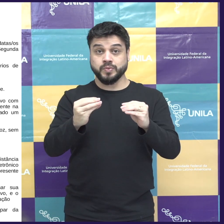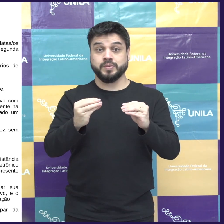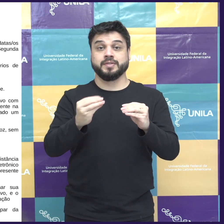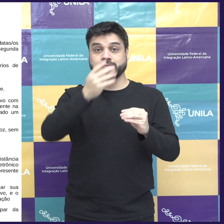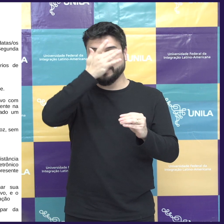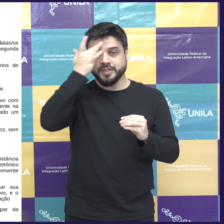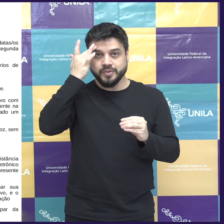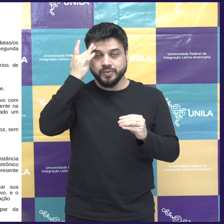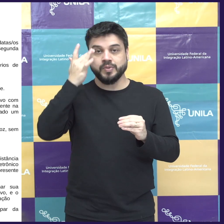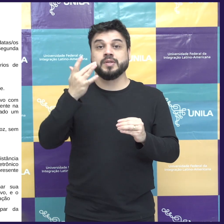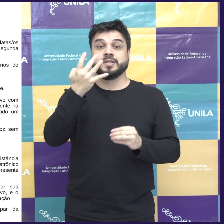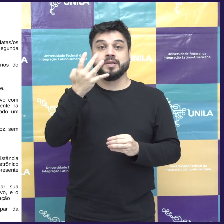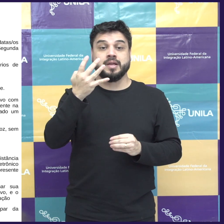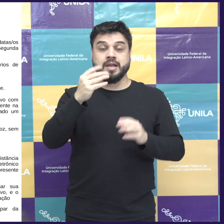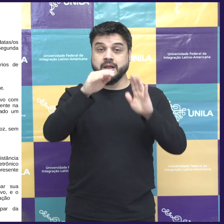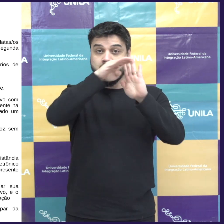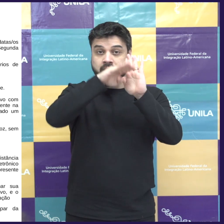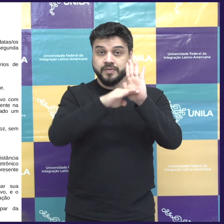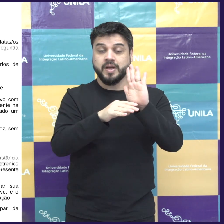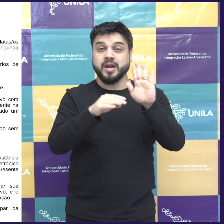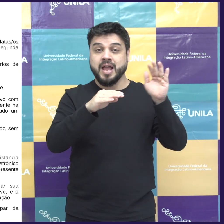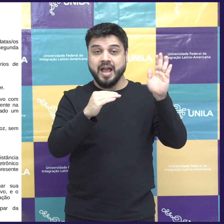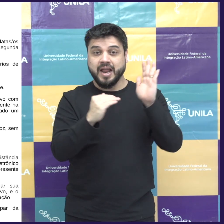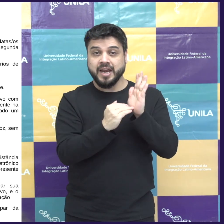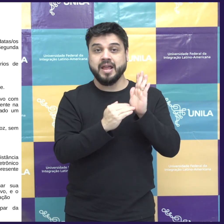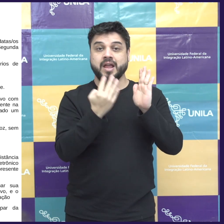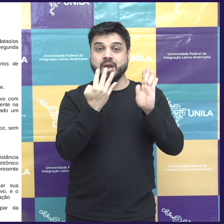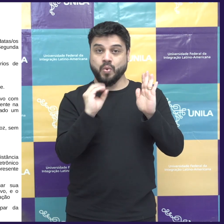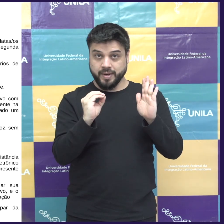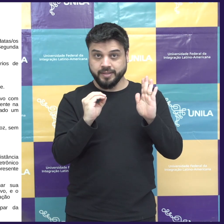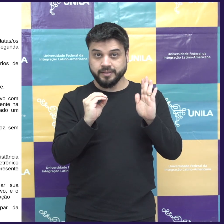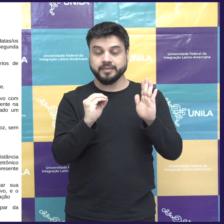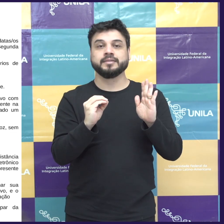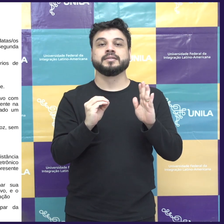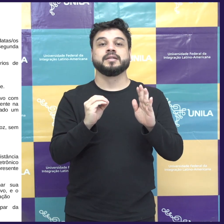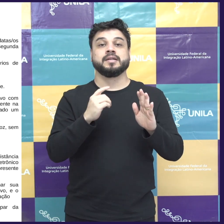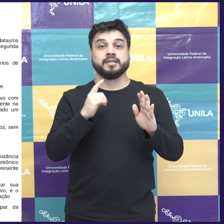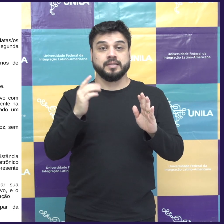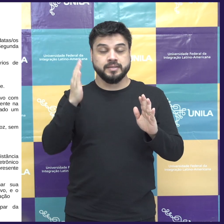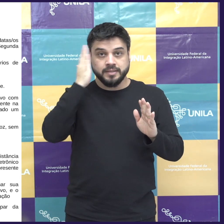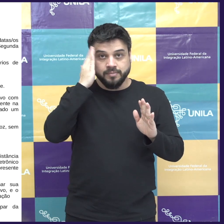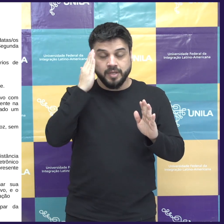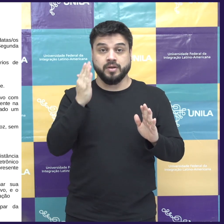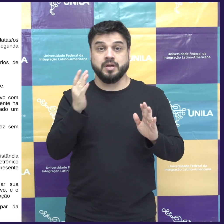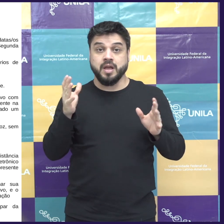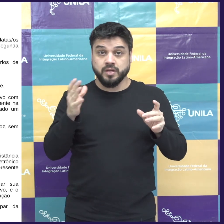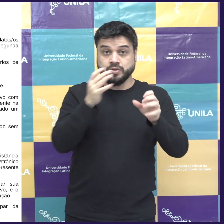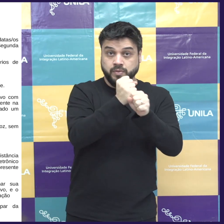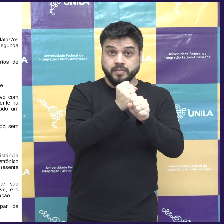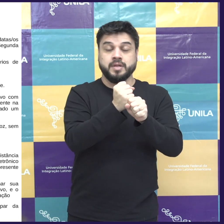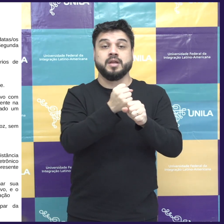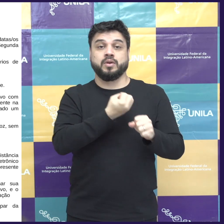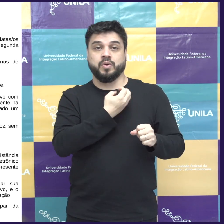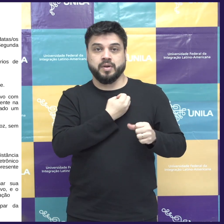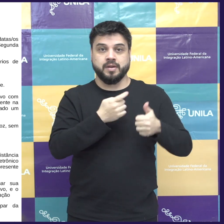40 candidatos classificados, considerando a média da soma das notas da primeira e segunda